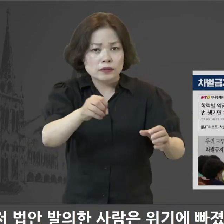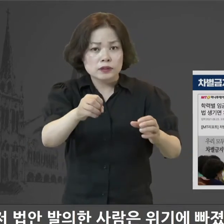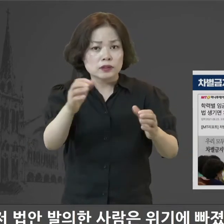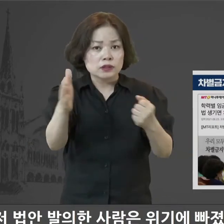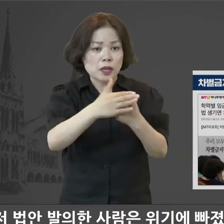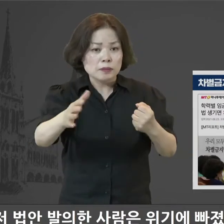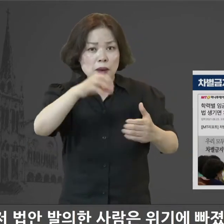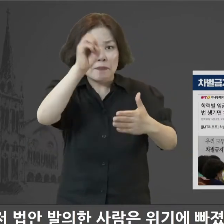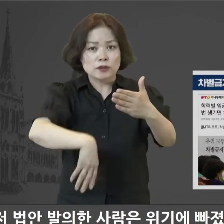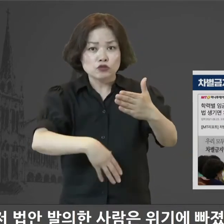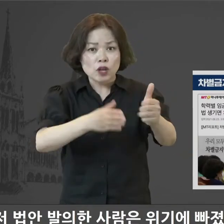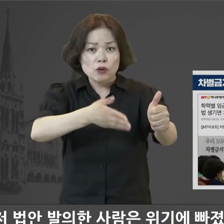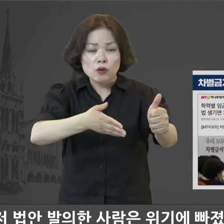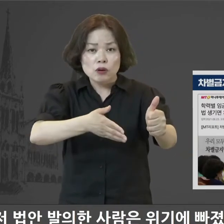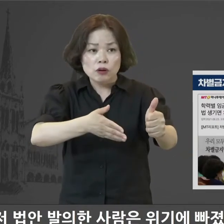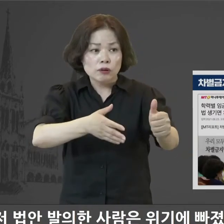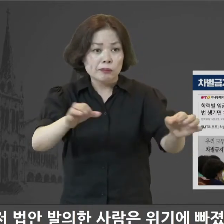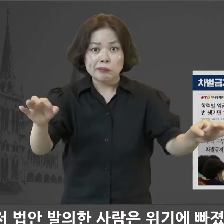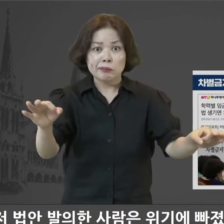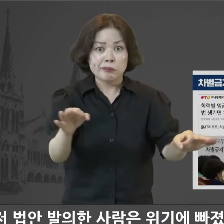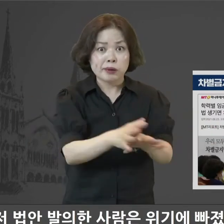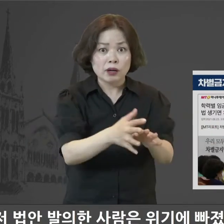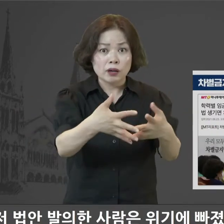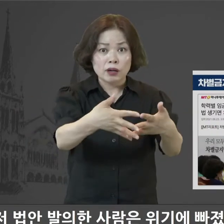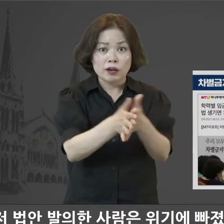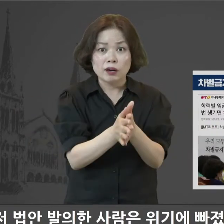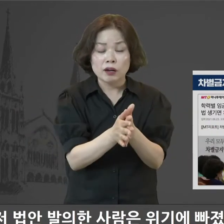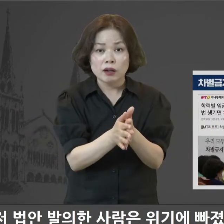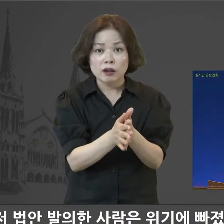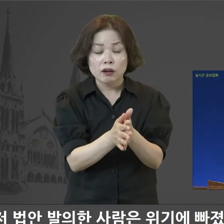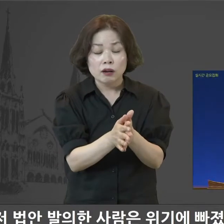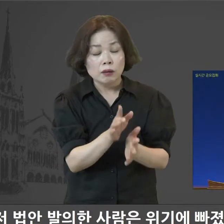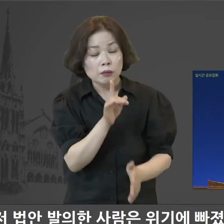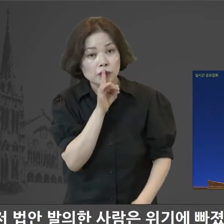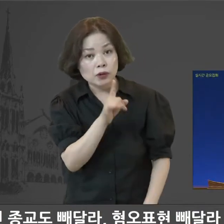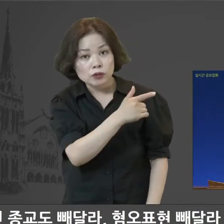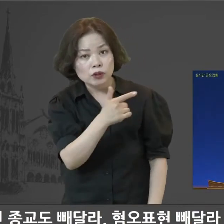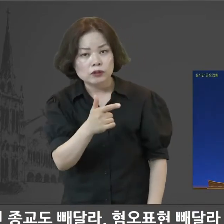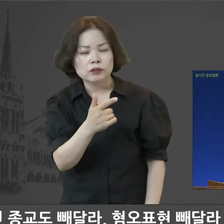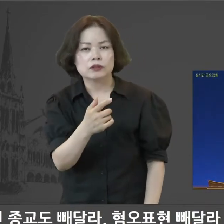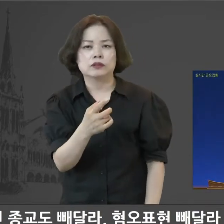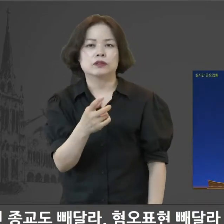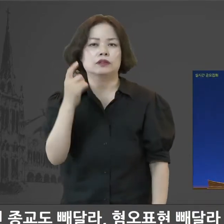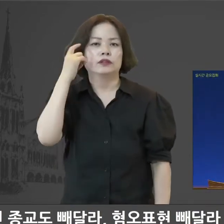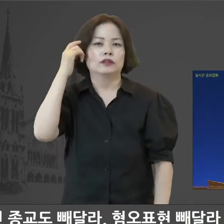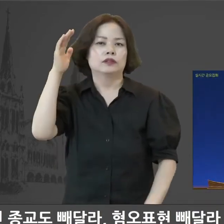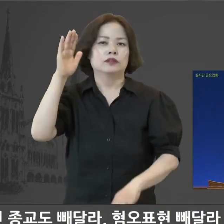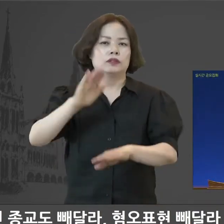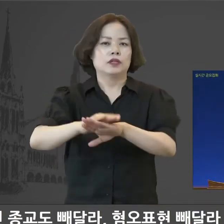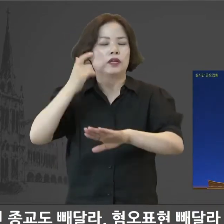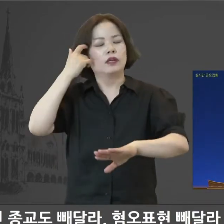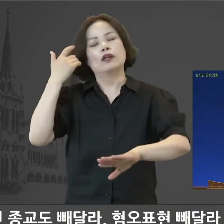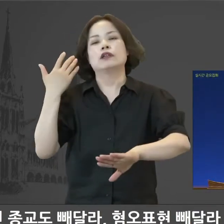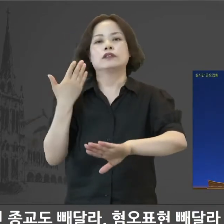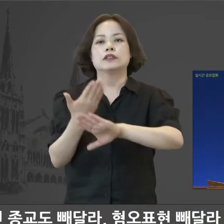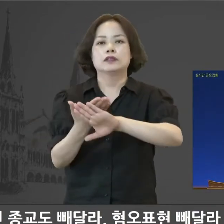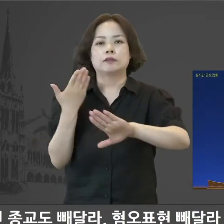보면 폐기하는 게 낫겠네요. 이렇게 가는 게 굉장히 현명한 반대하는 방법이라는